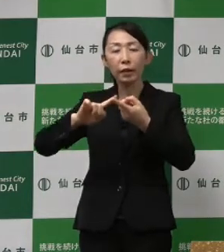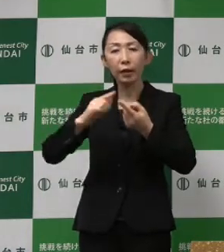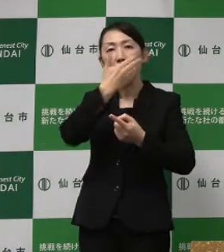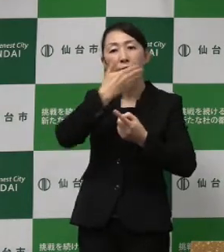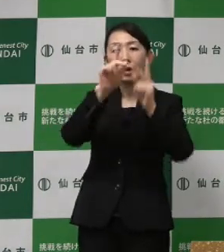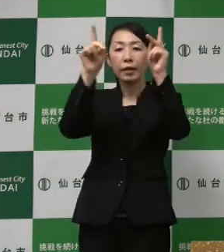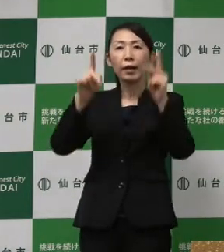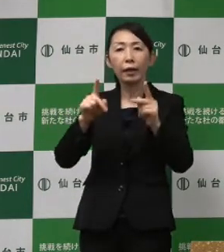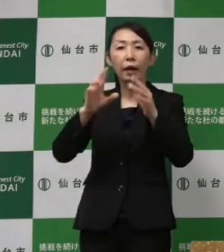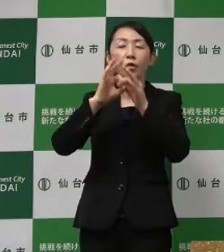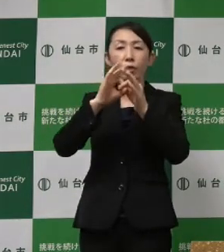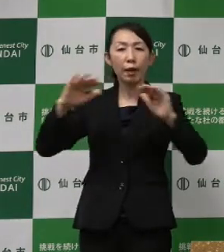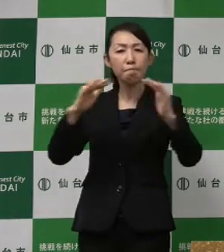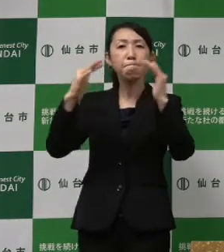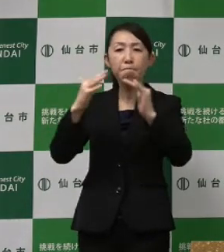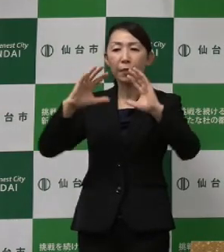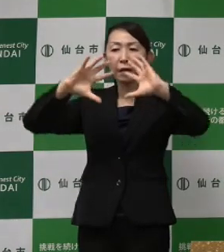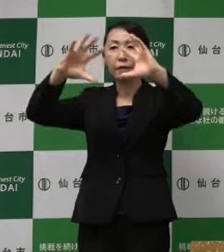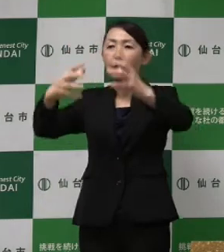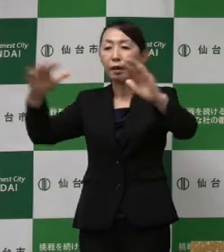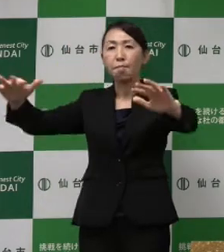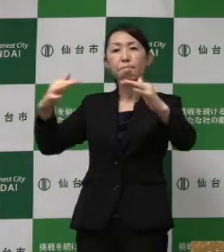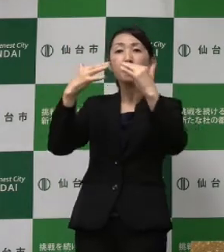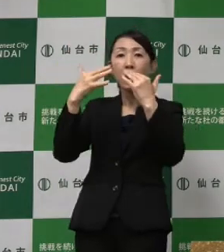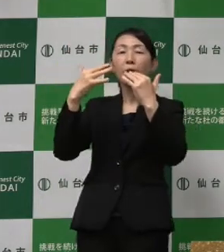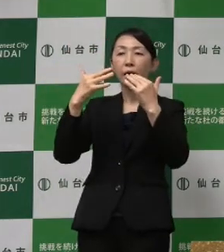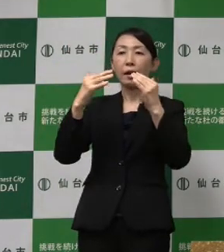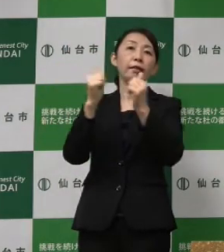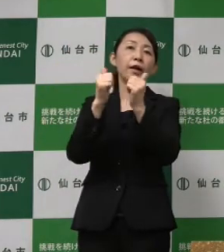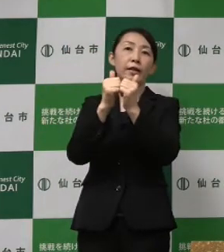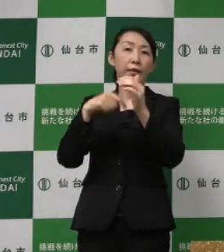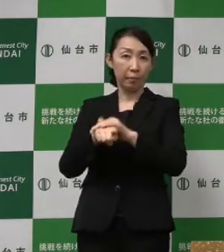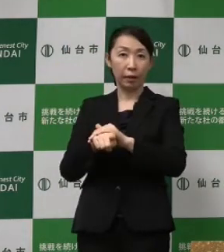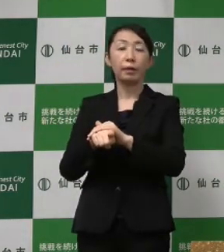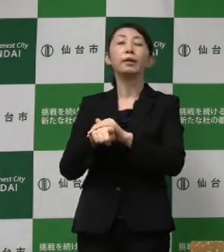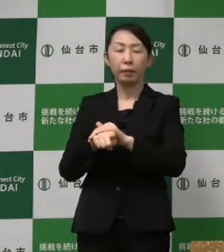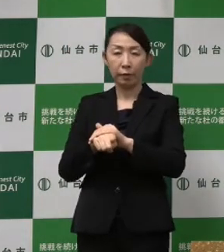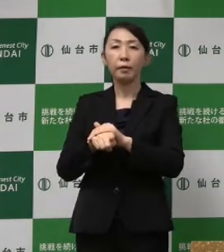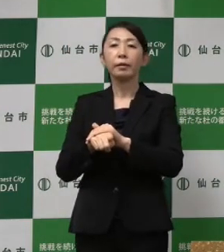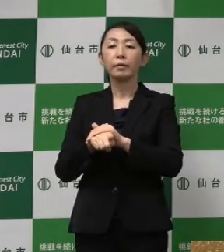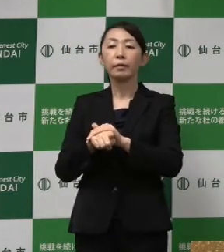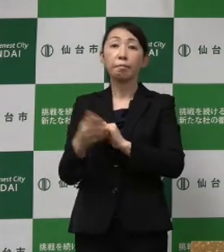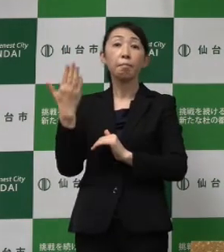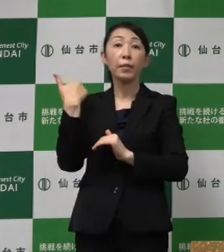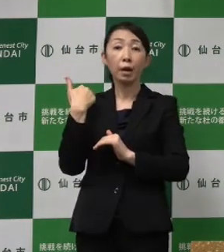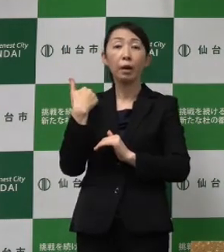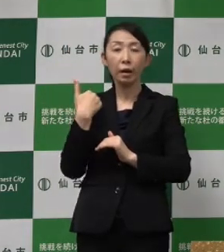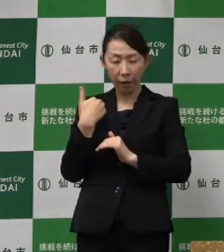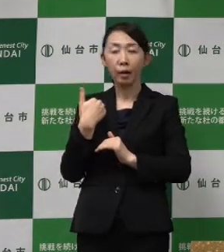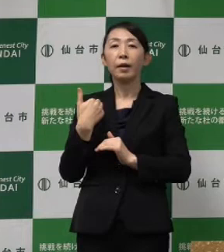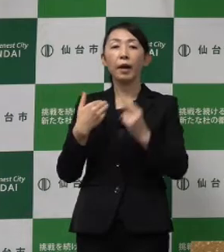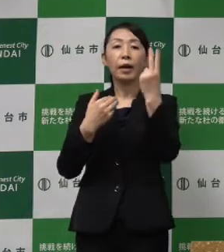議論をする世界的にも注目度の高い国際会議でございます。前回日本で開催